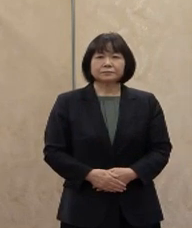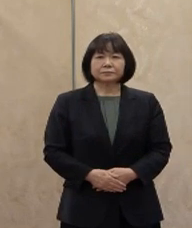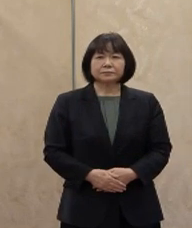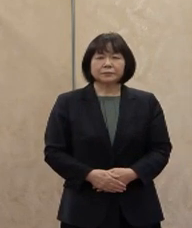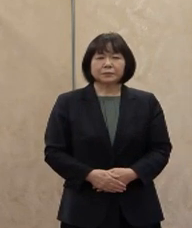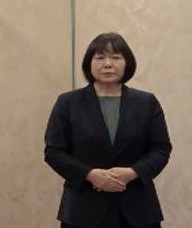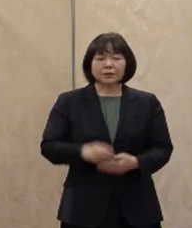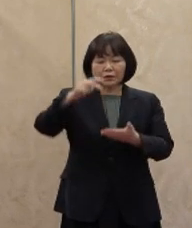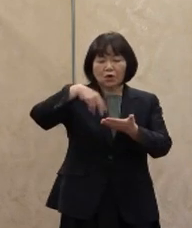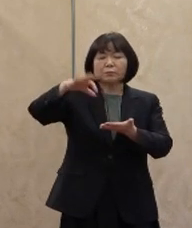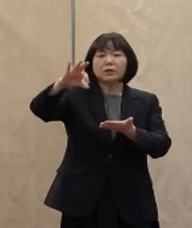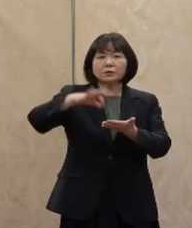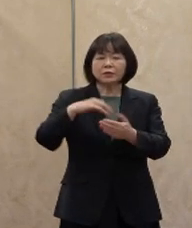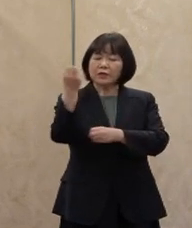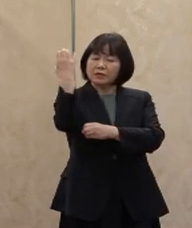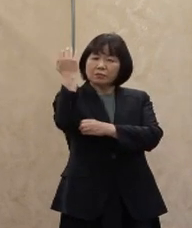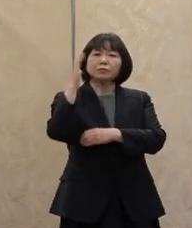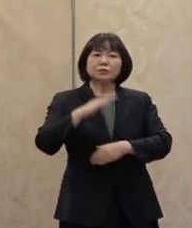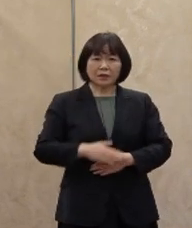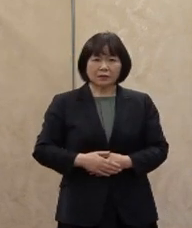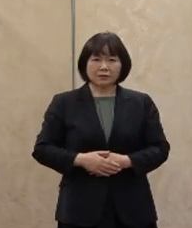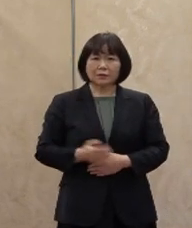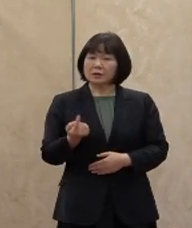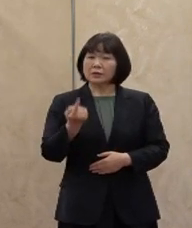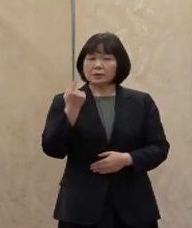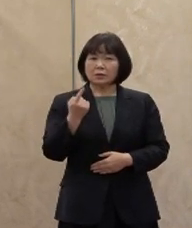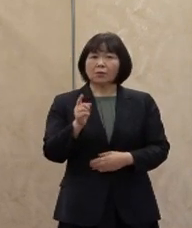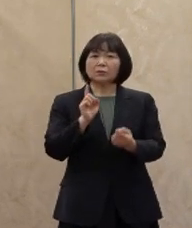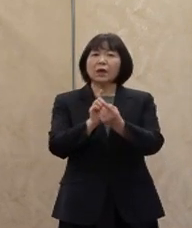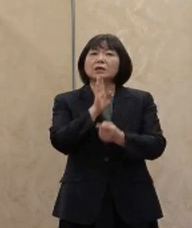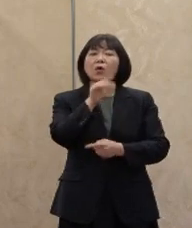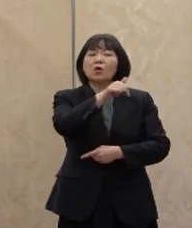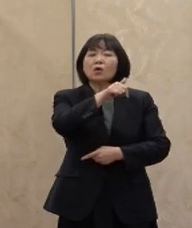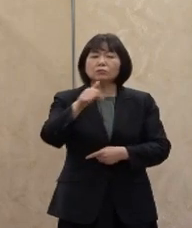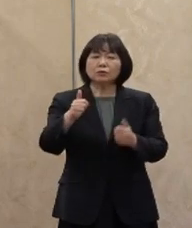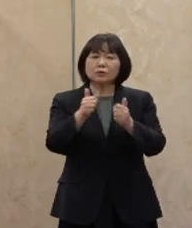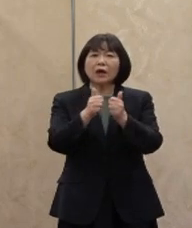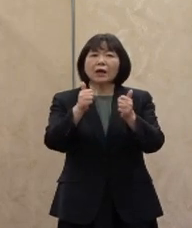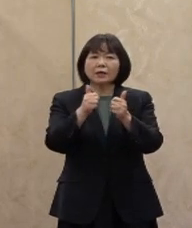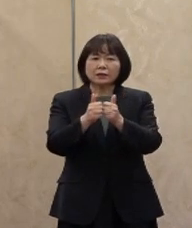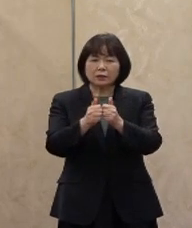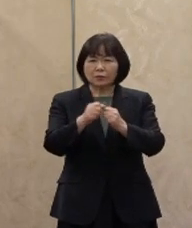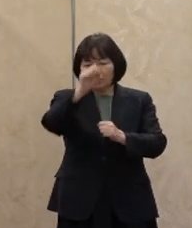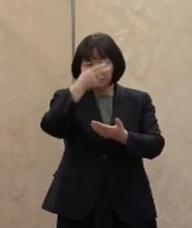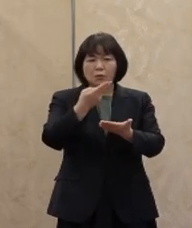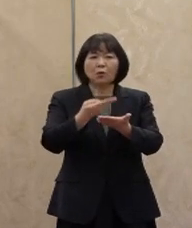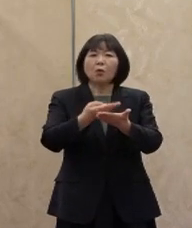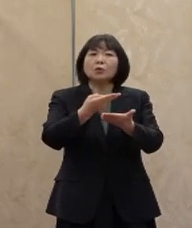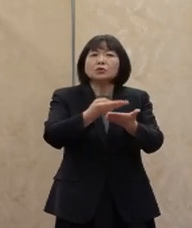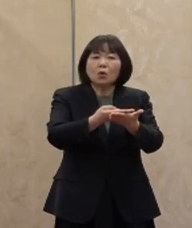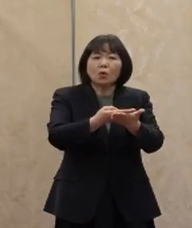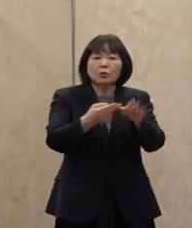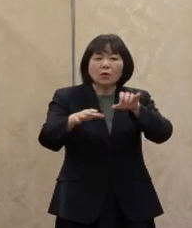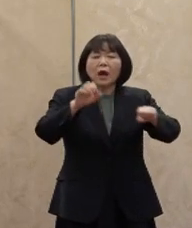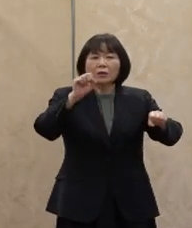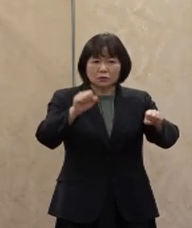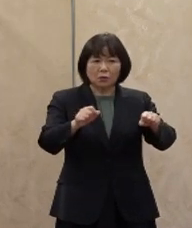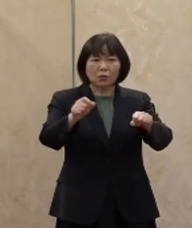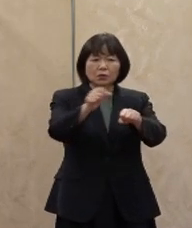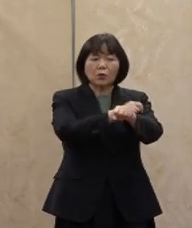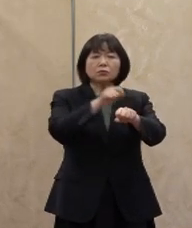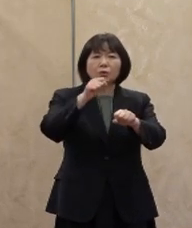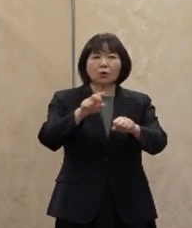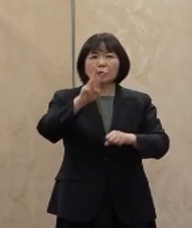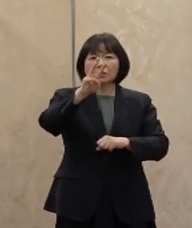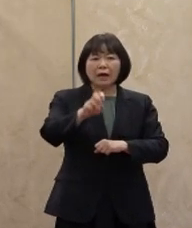あの読売新聞の太田です。あの昨日の対策本部会議の中で、あの病床の確保に関して知事は特措法の31条を活用